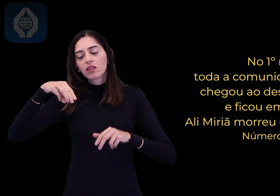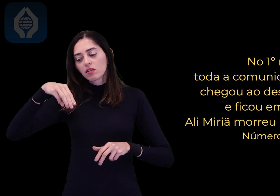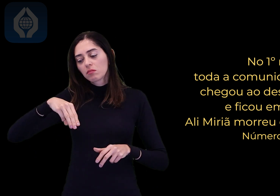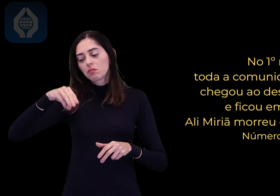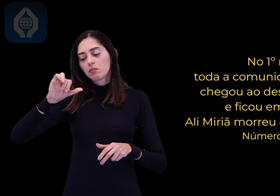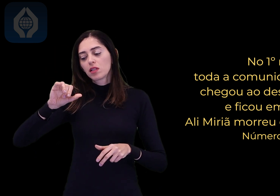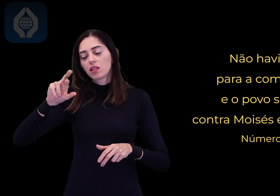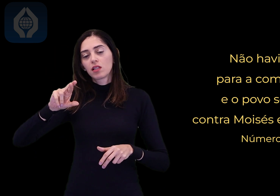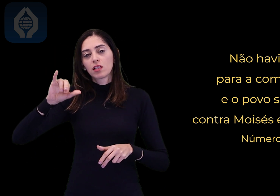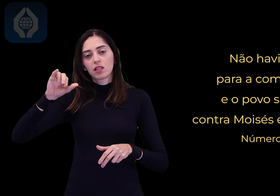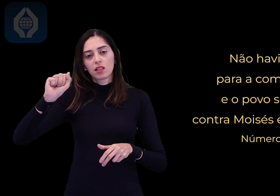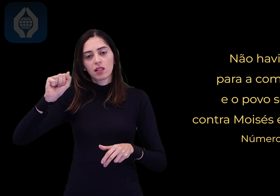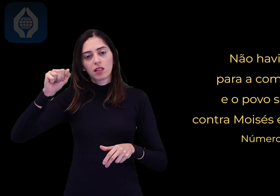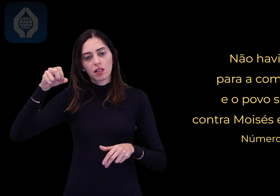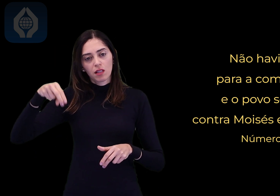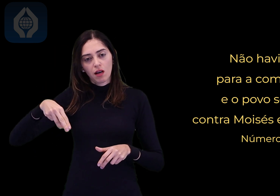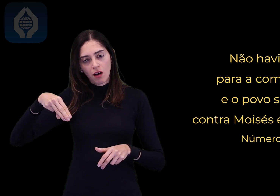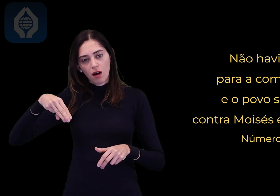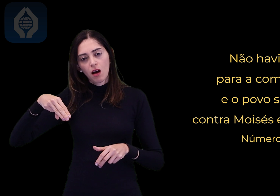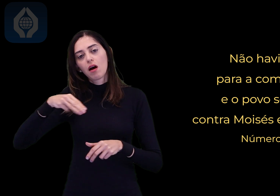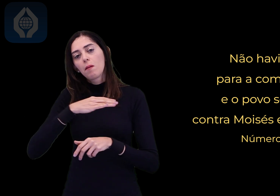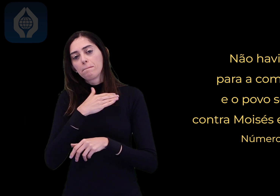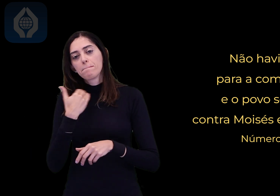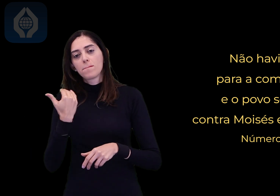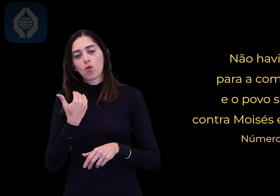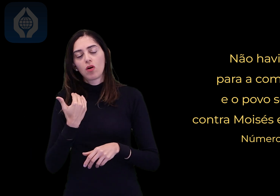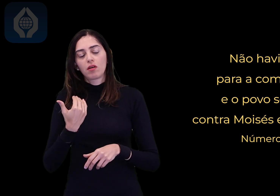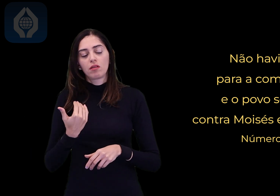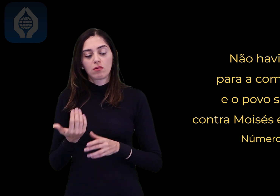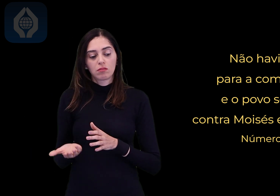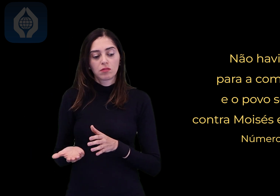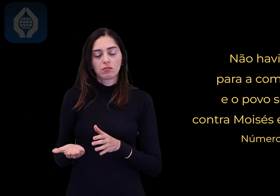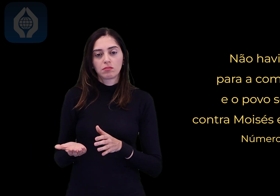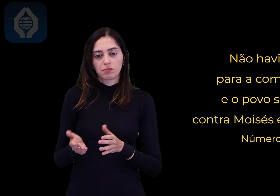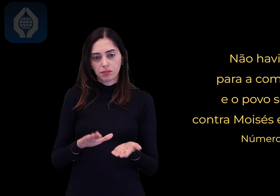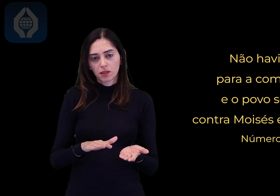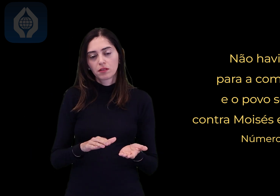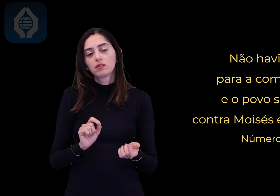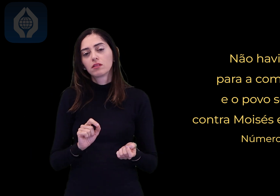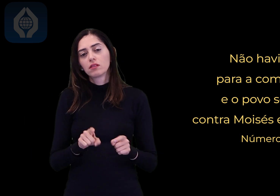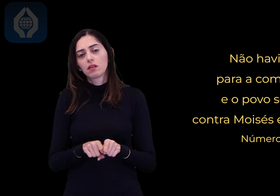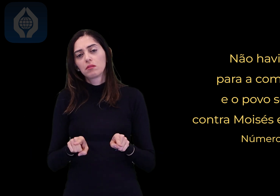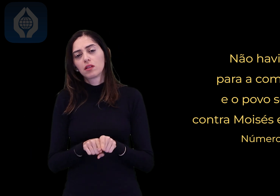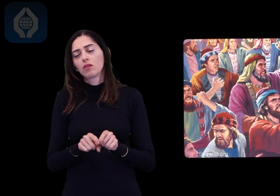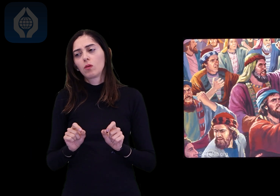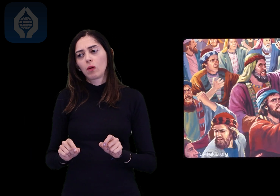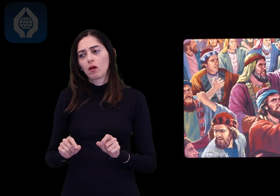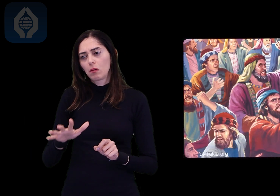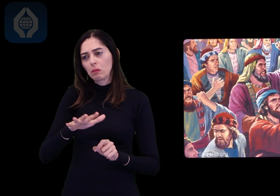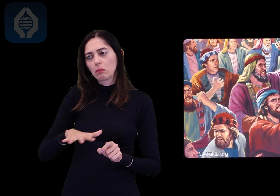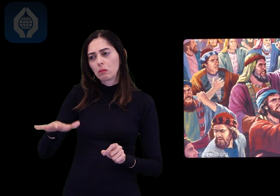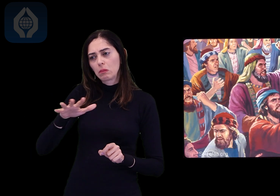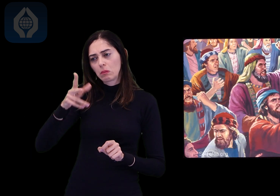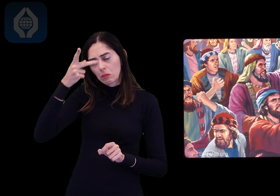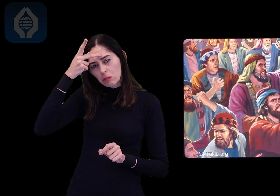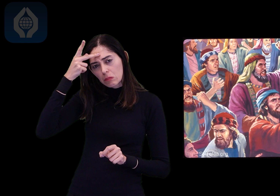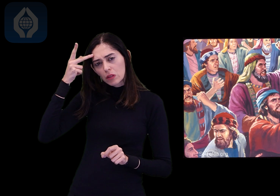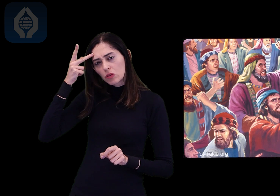sepultada. Não havia água para a comunidade e o povo se juntou contra Moisés e contra Arão. Os israelitas